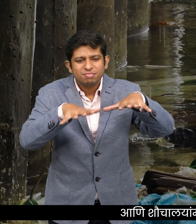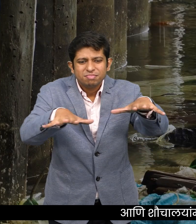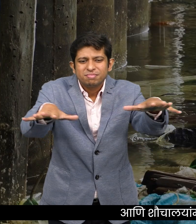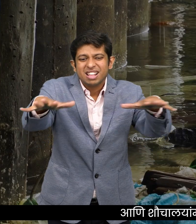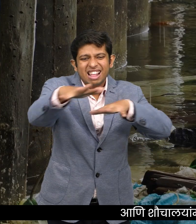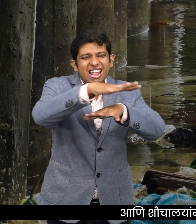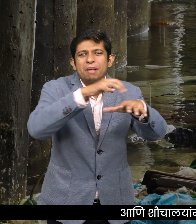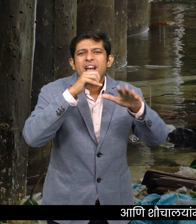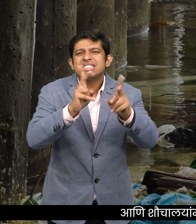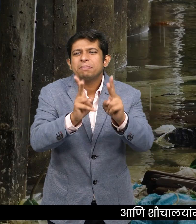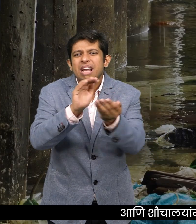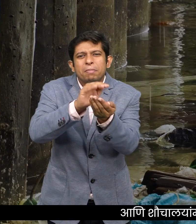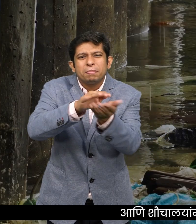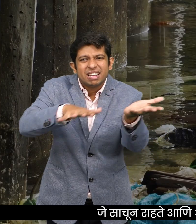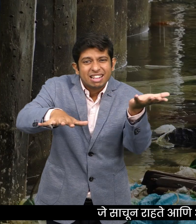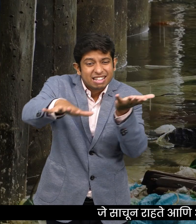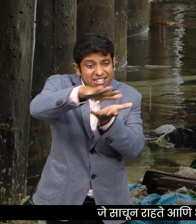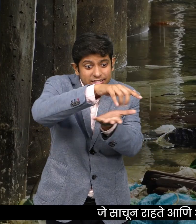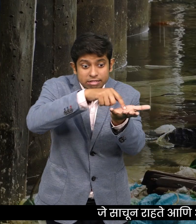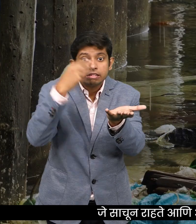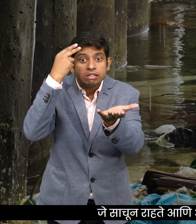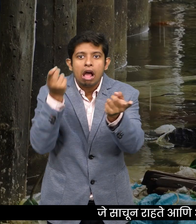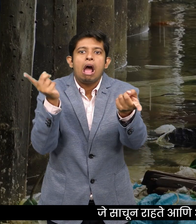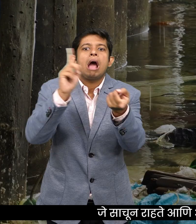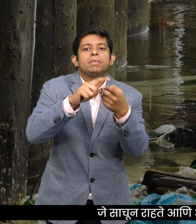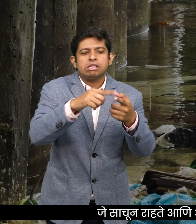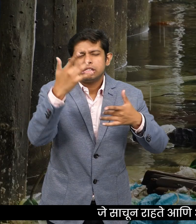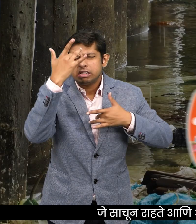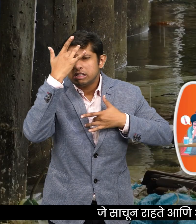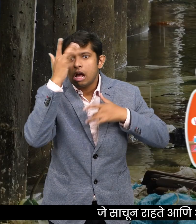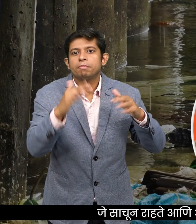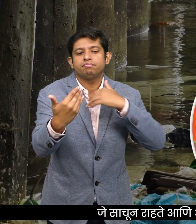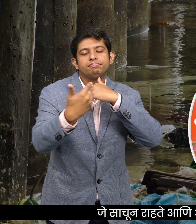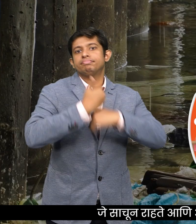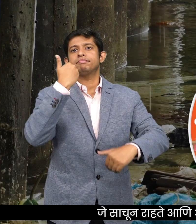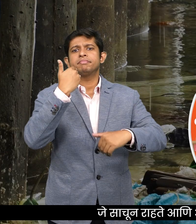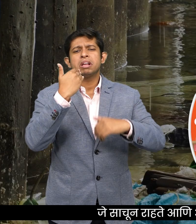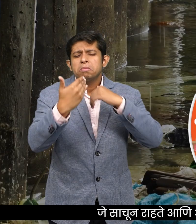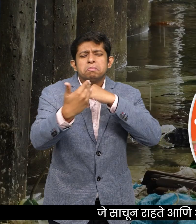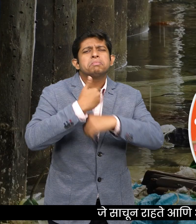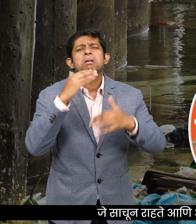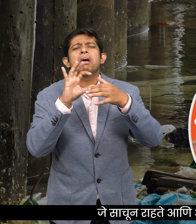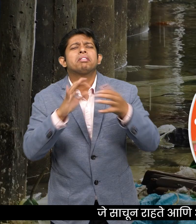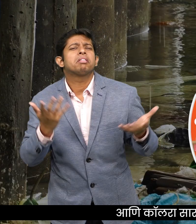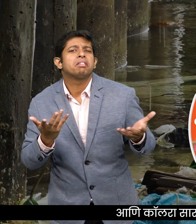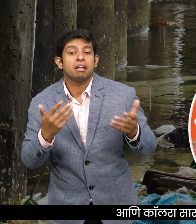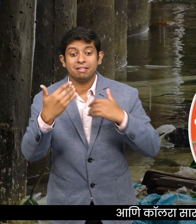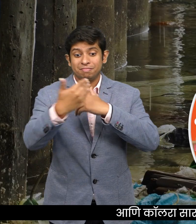सांडपाणी सोडतात, जे साचून राहते आणि अतिसार, मलेरिया, टायफॉइड आणि